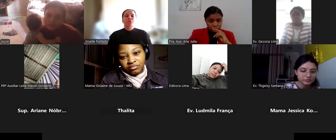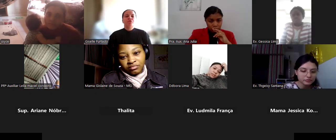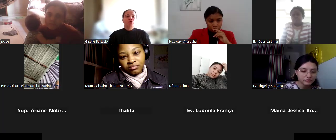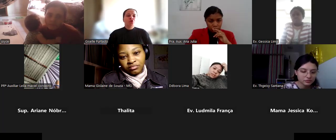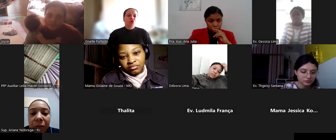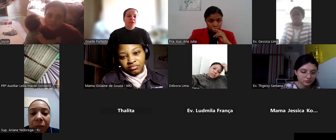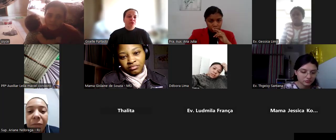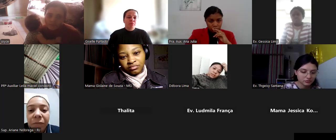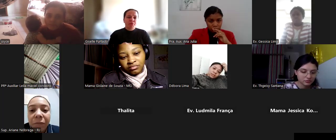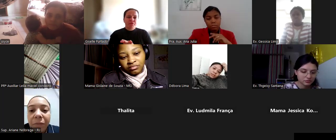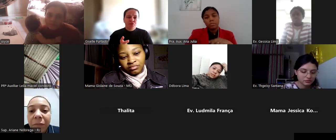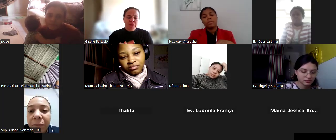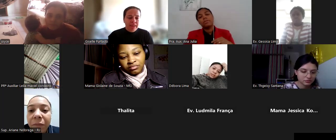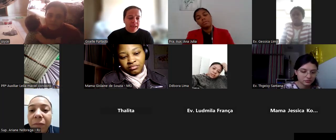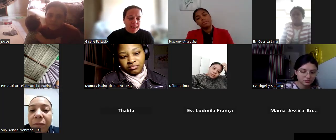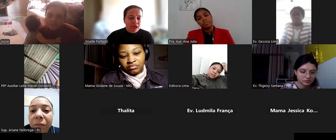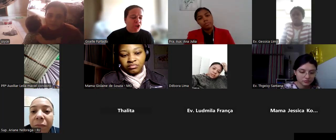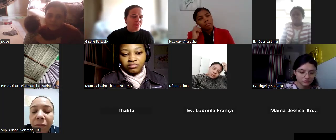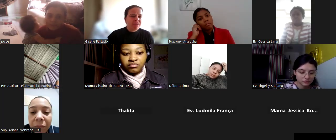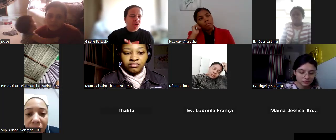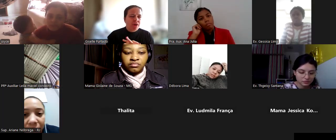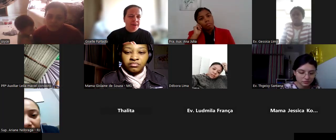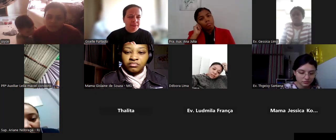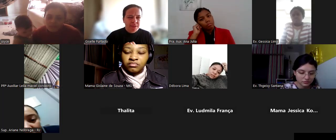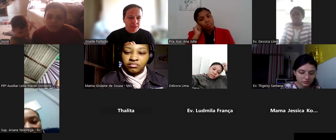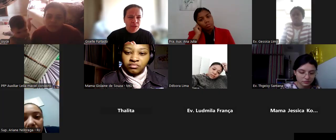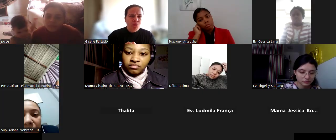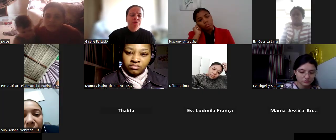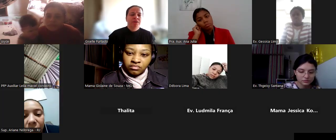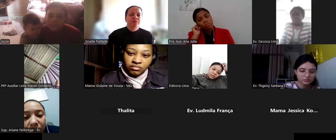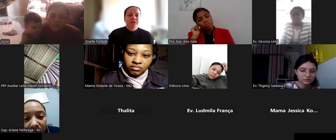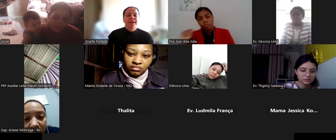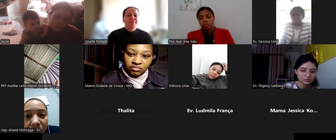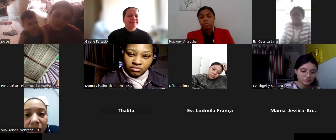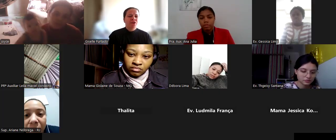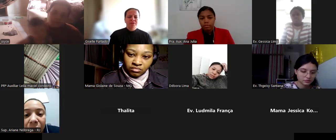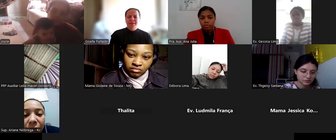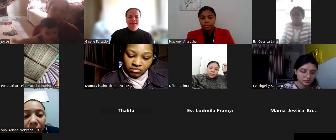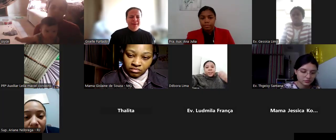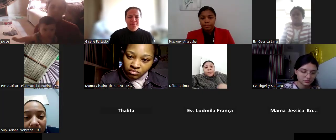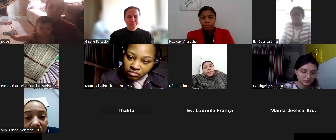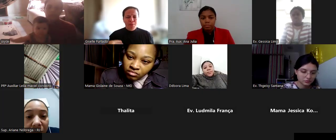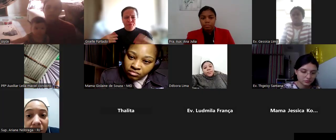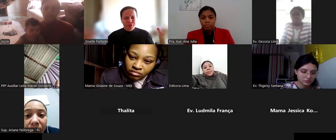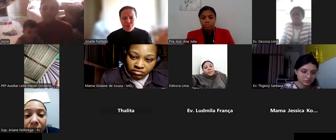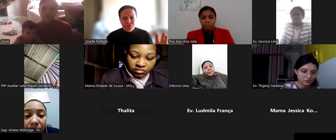eu fiz curso de Libras com uma professora, ela já é uma senhora, ela tem 60 e poucos anos. Mas, nossa, ela é uma